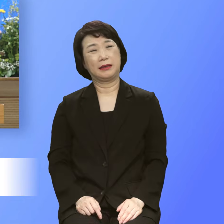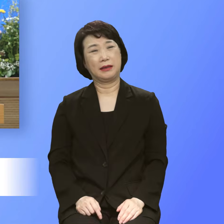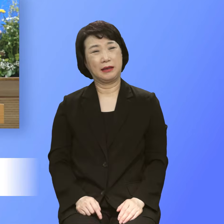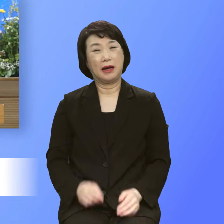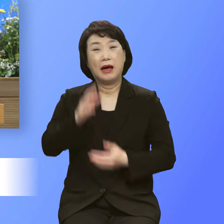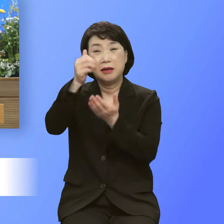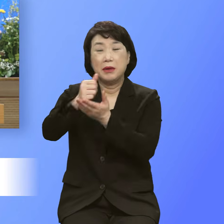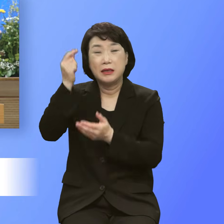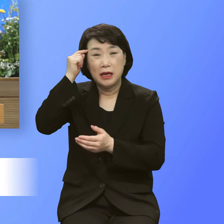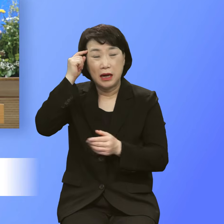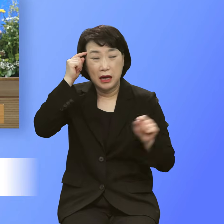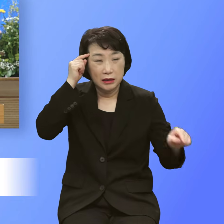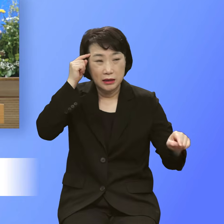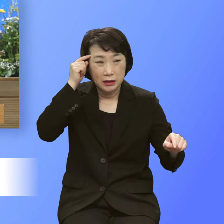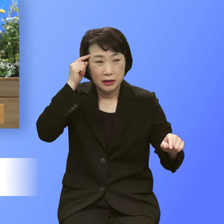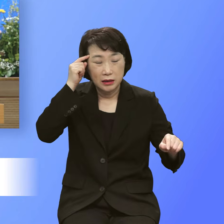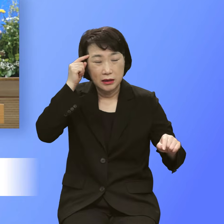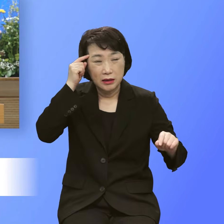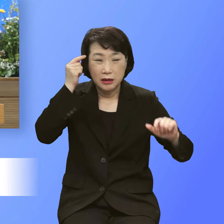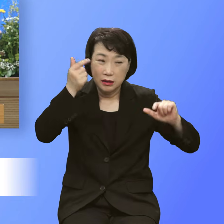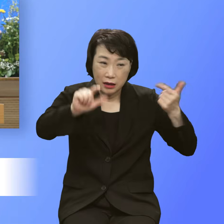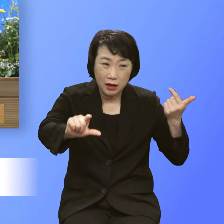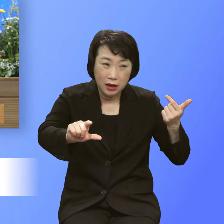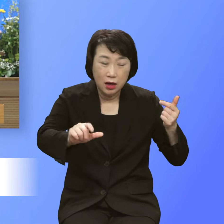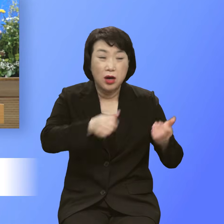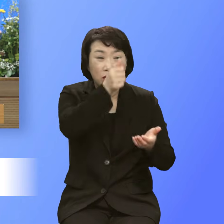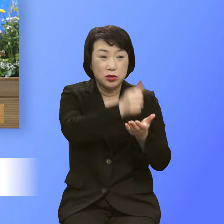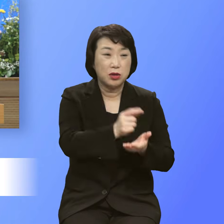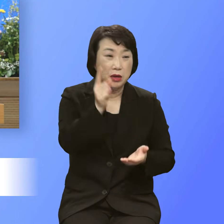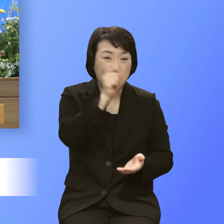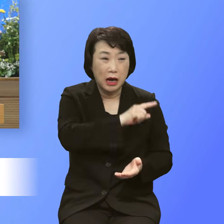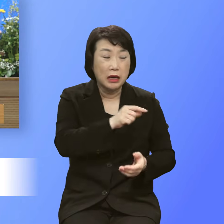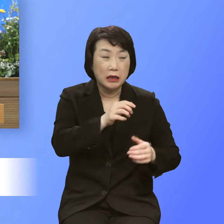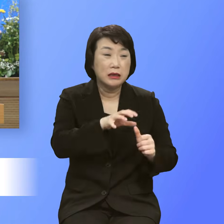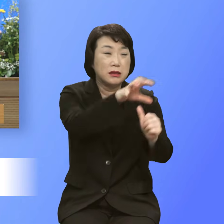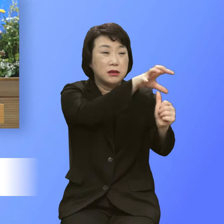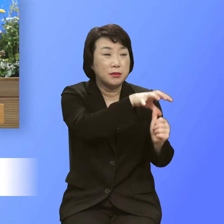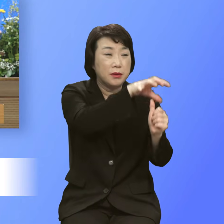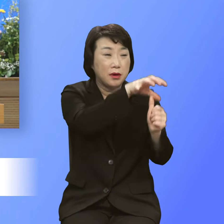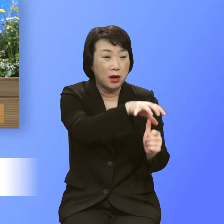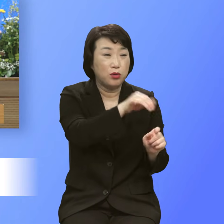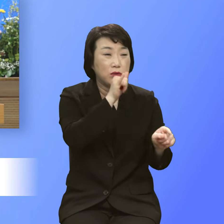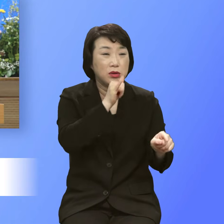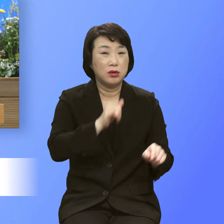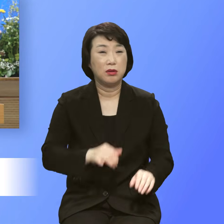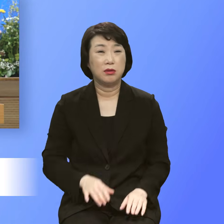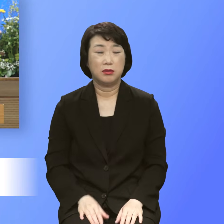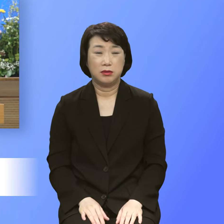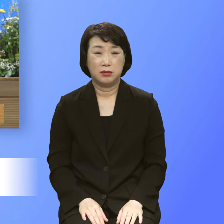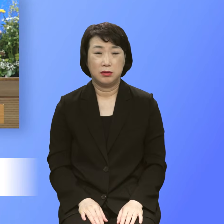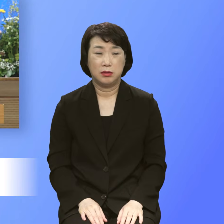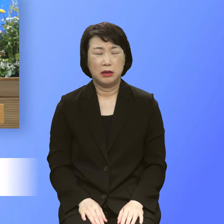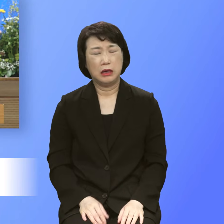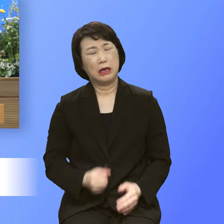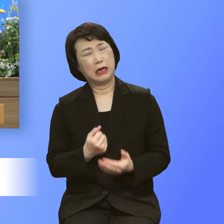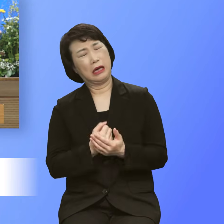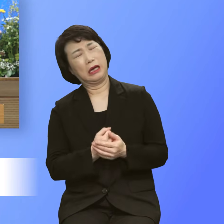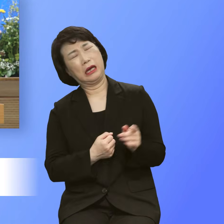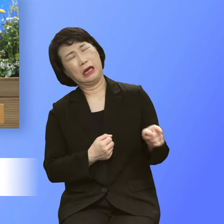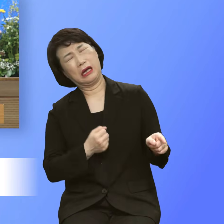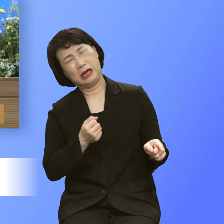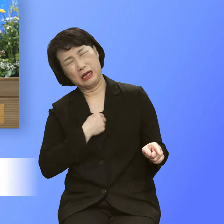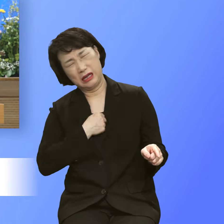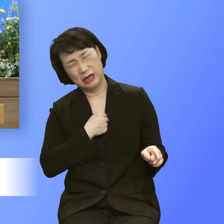하나님의 생각과 전혀 다른 죄악의 지배를 받고 있다 이 말이에요. 속상하지 않겠어?